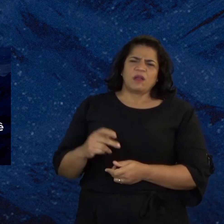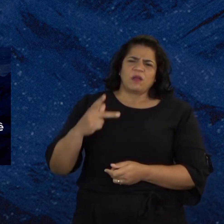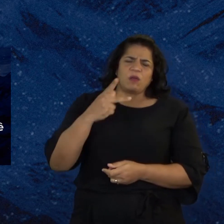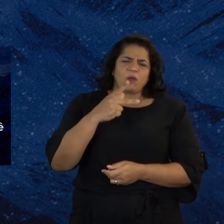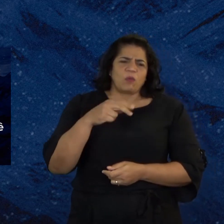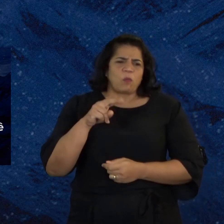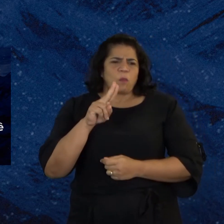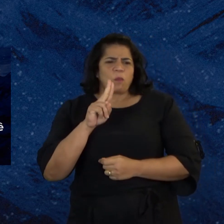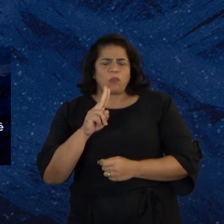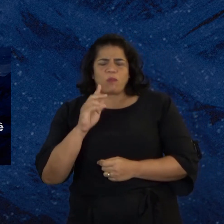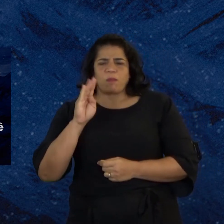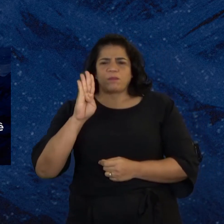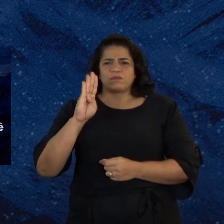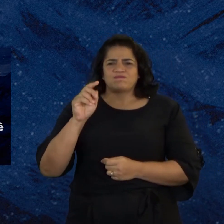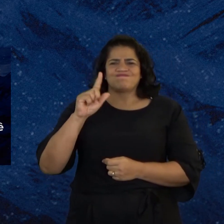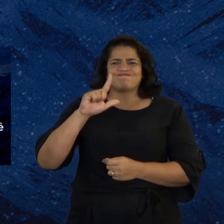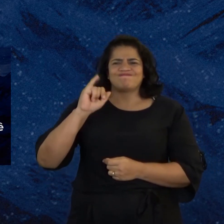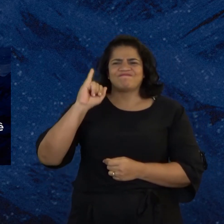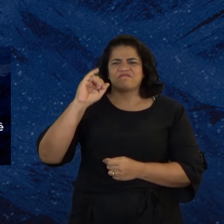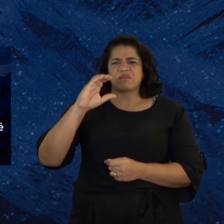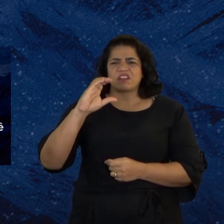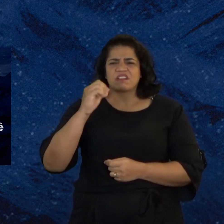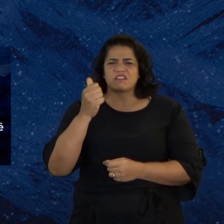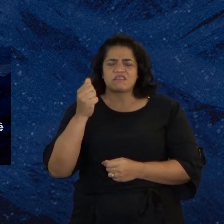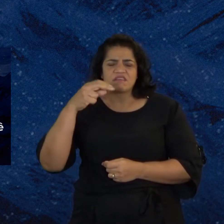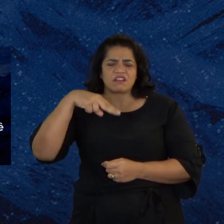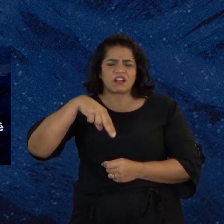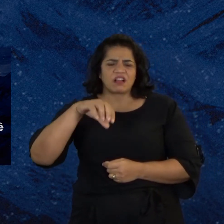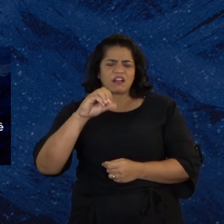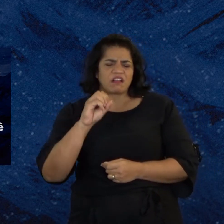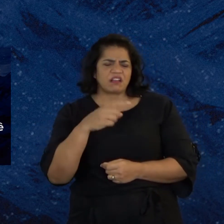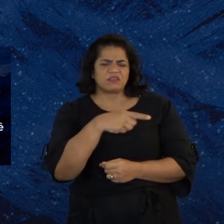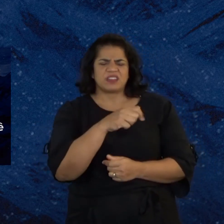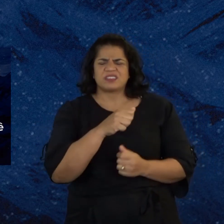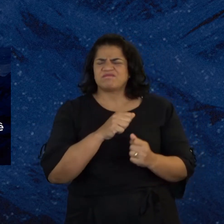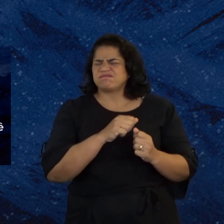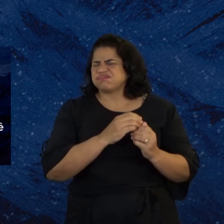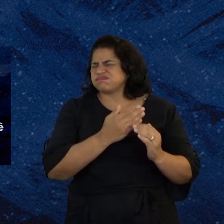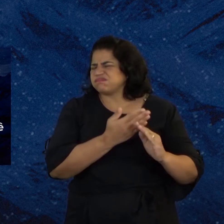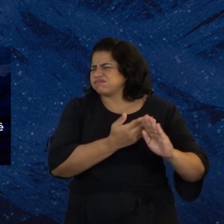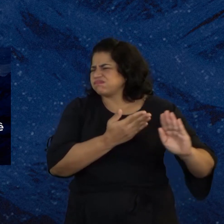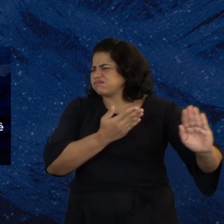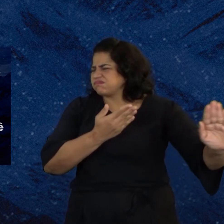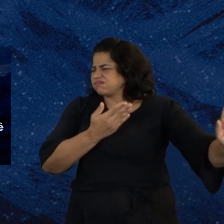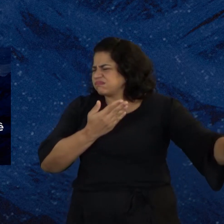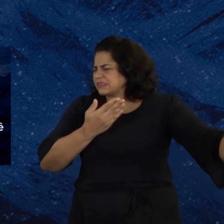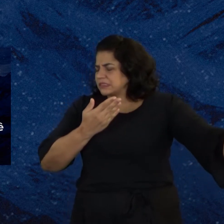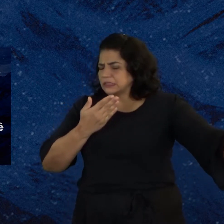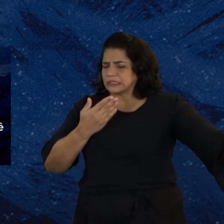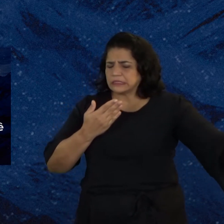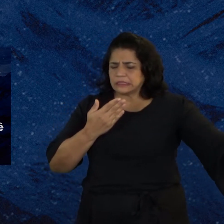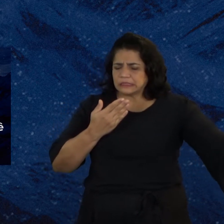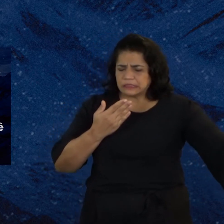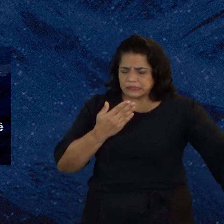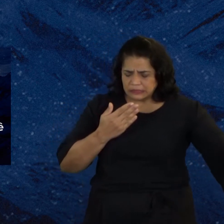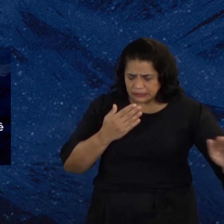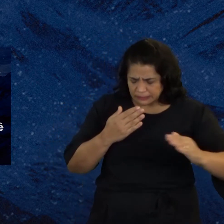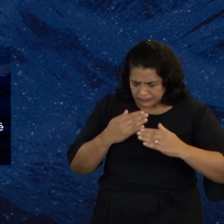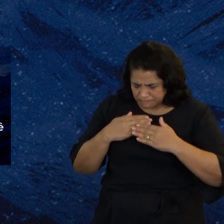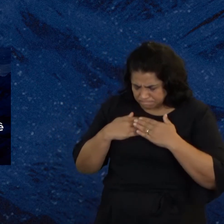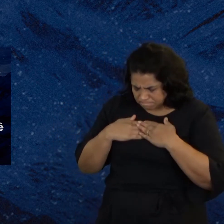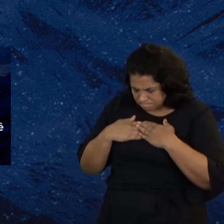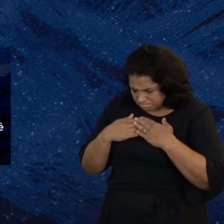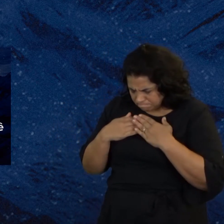longe, não ousava nem levantar os olhos ao